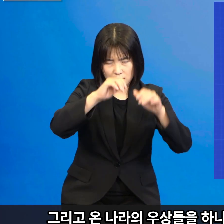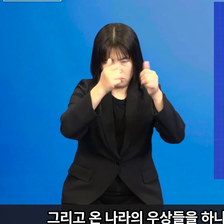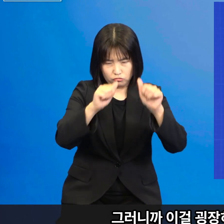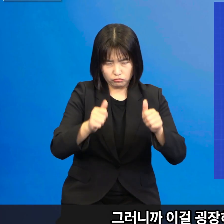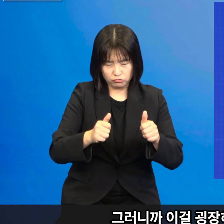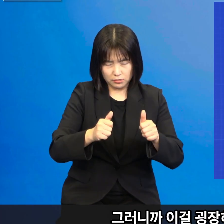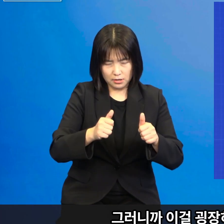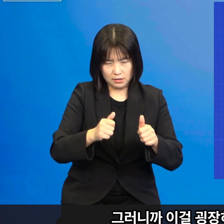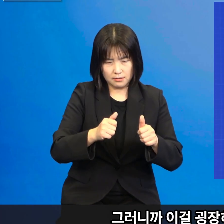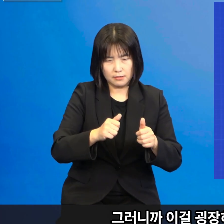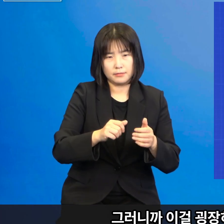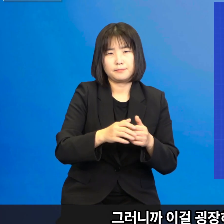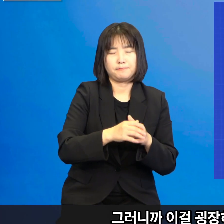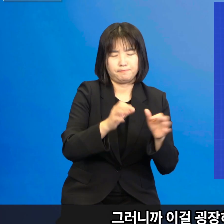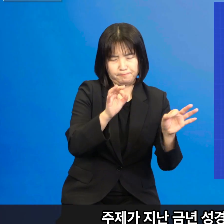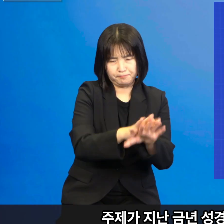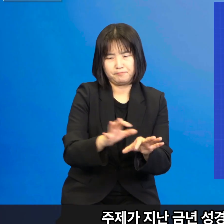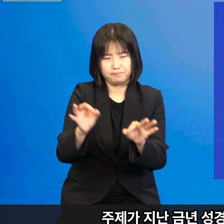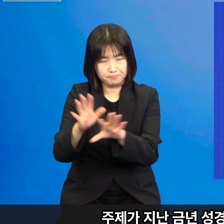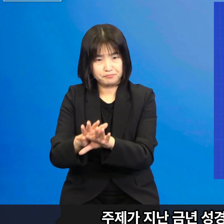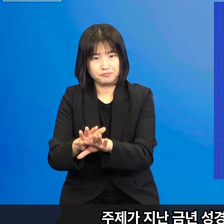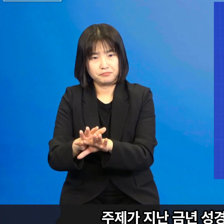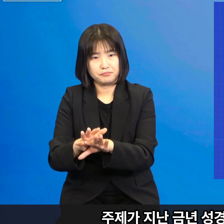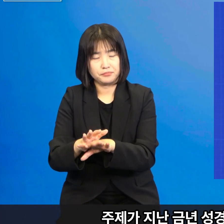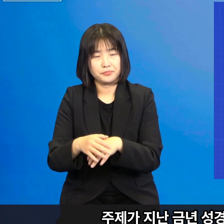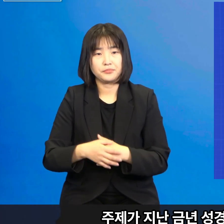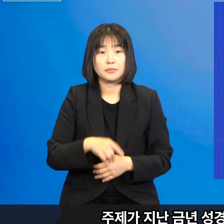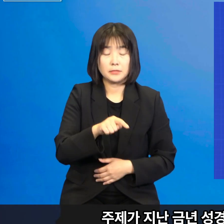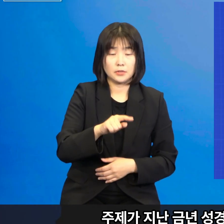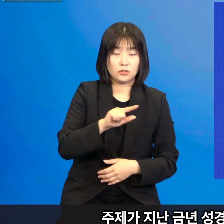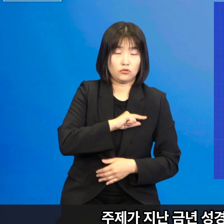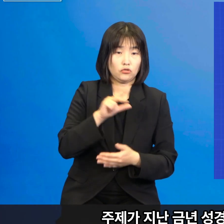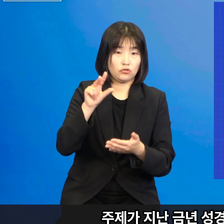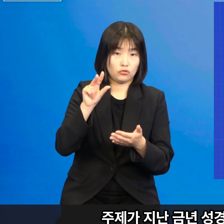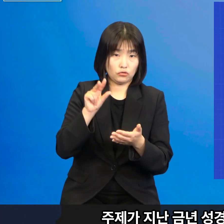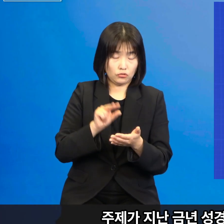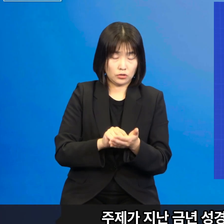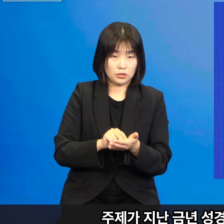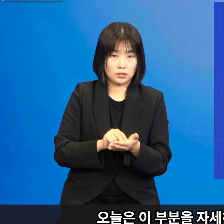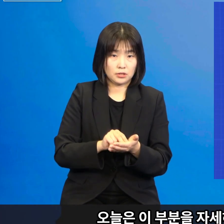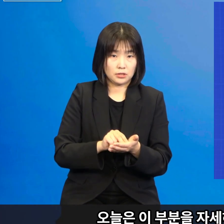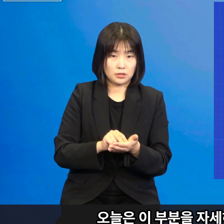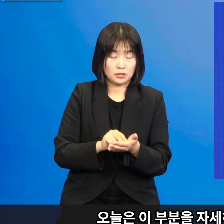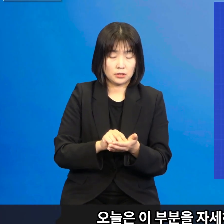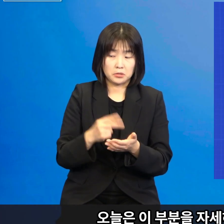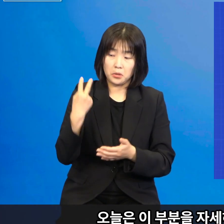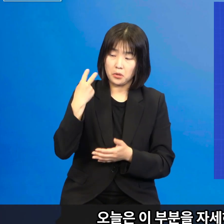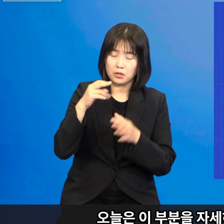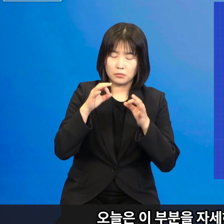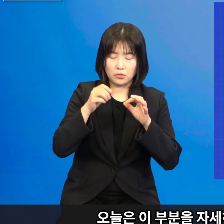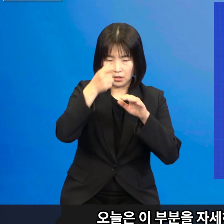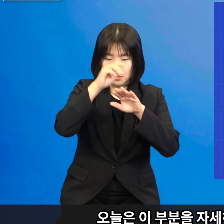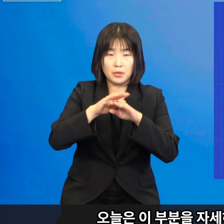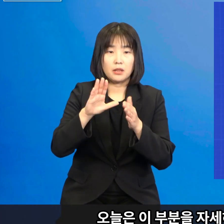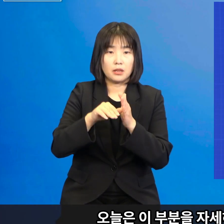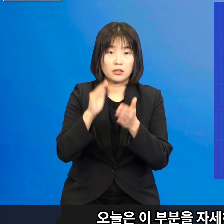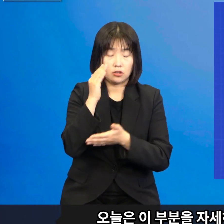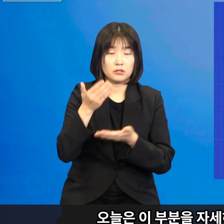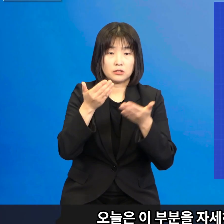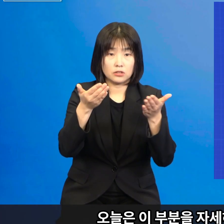하는 거예요. 그러니까 이거 굉장히 중요한 부분인데, 이 주제가 지난 금요 성경 집회 때 다룬 부분이니 오늘은 이 부분을 자세히